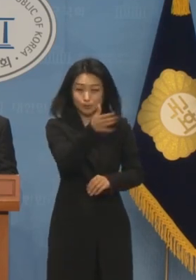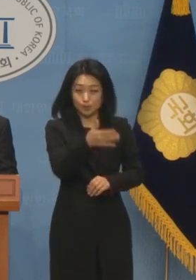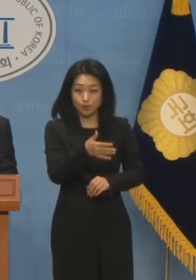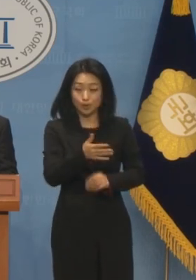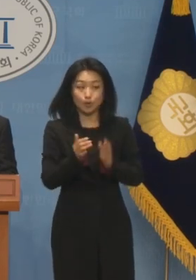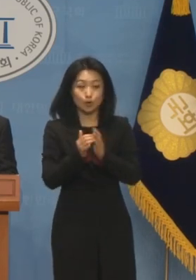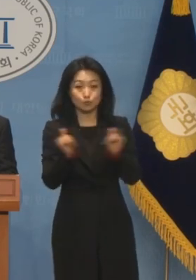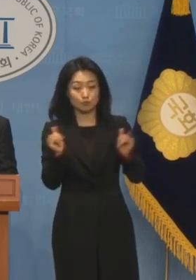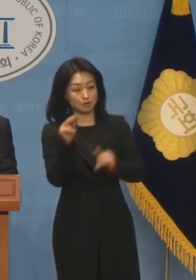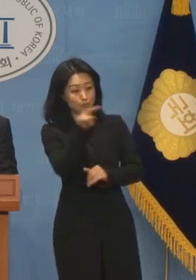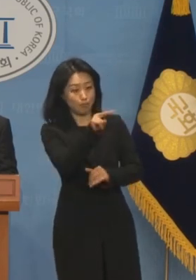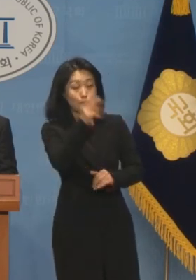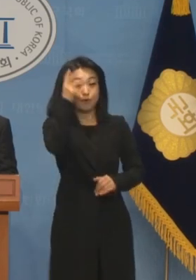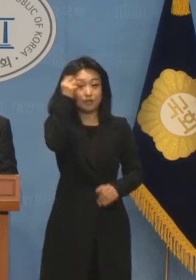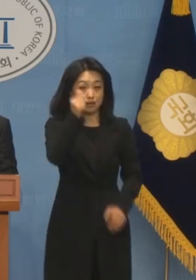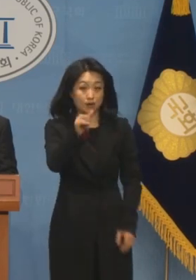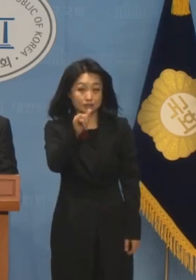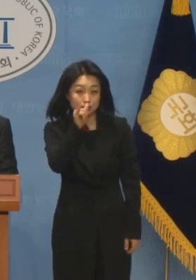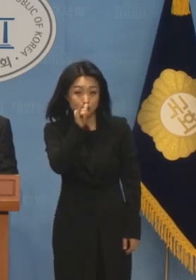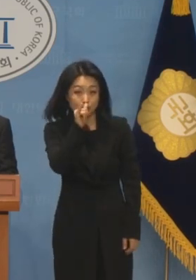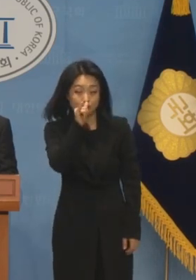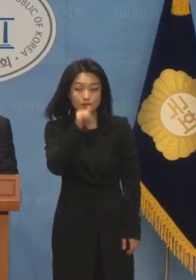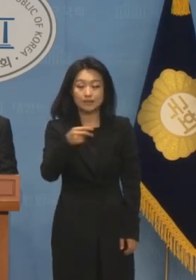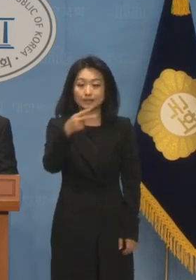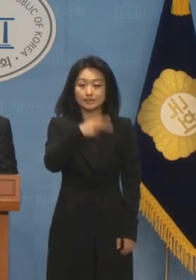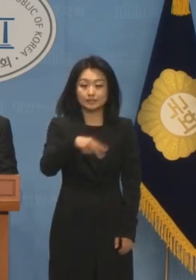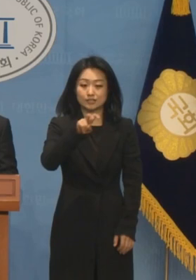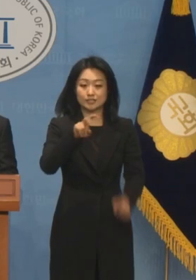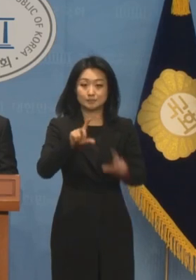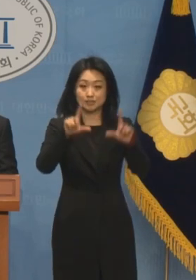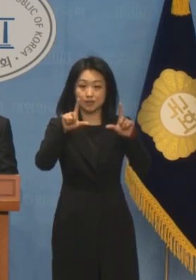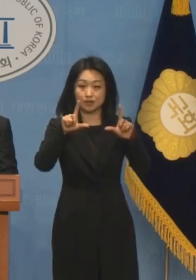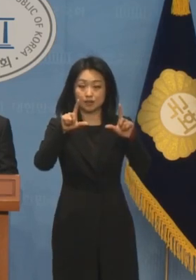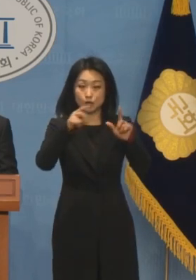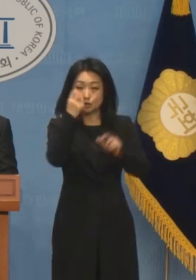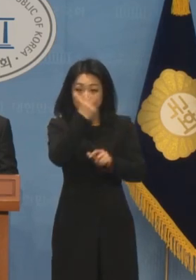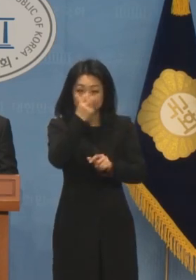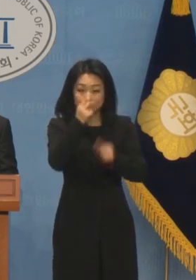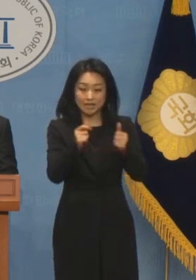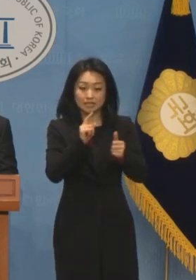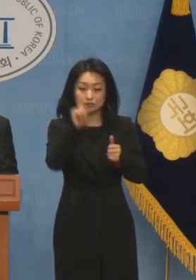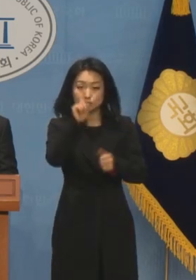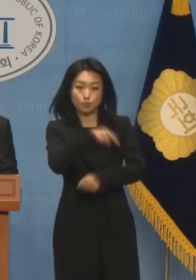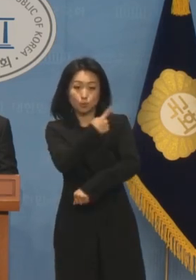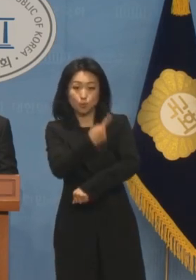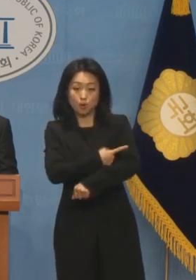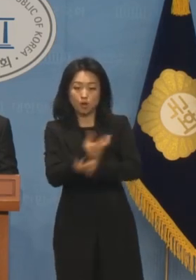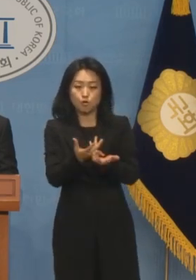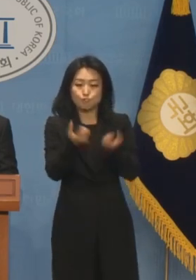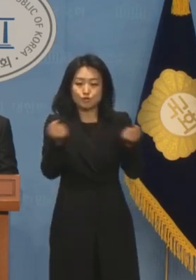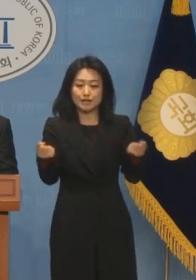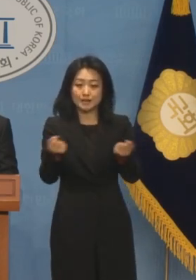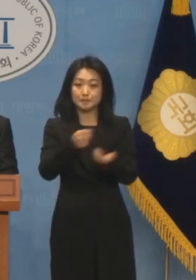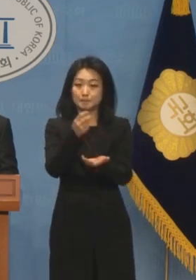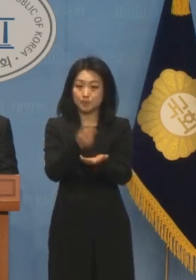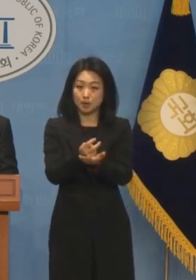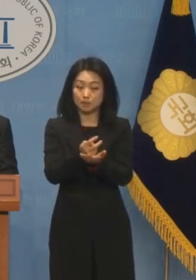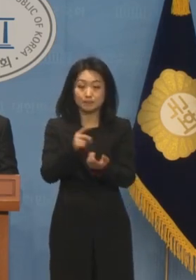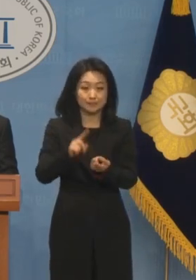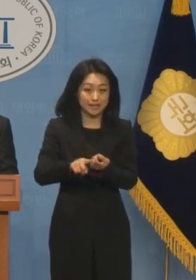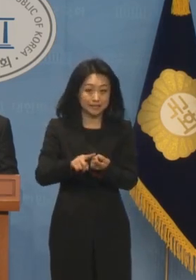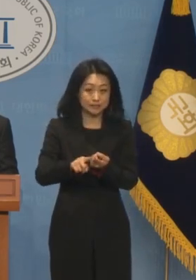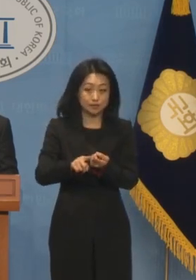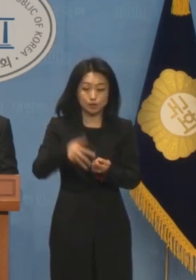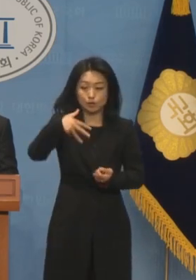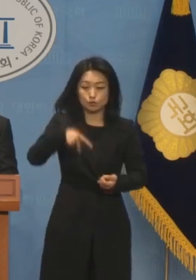국민들은 똑똑히 기억하고 있습니다. 2020년 수사기소권 분리입법에 대해 그리고